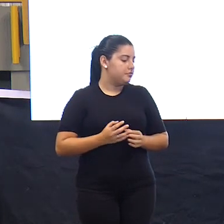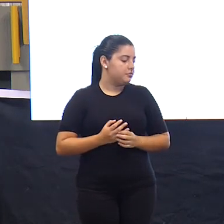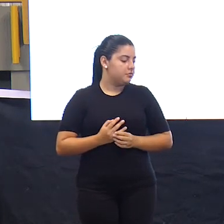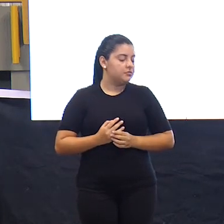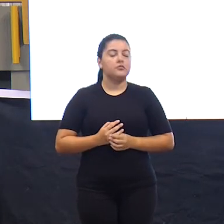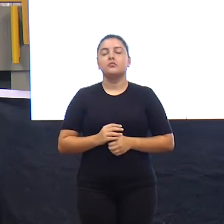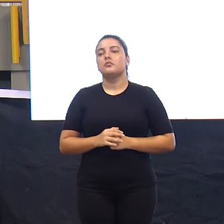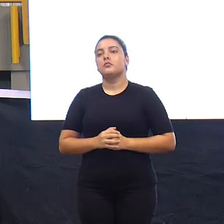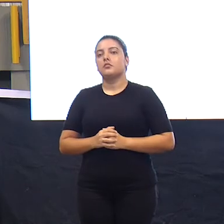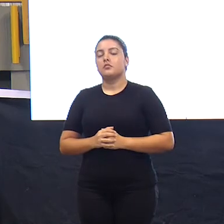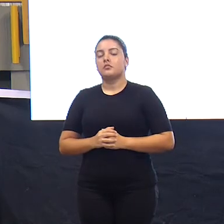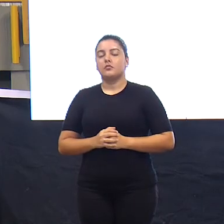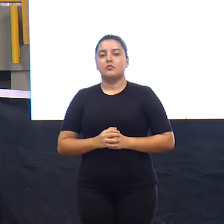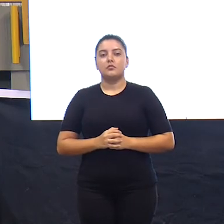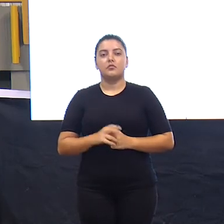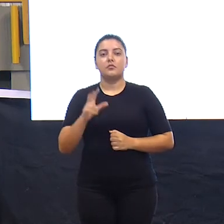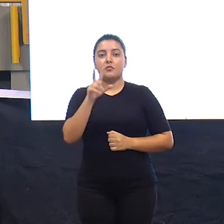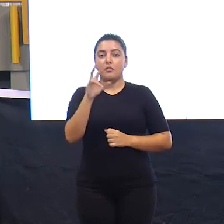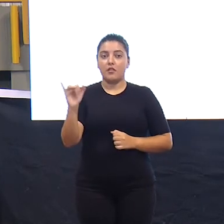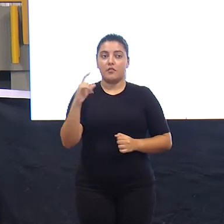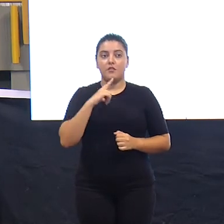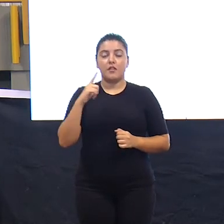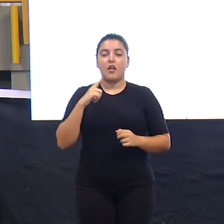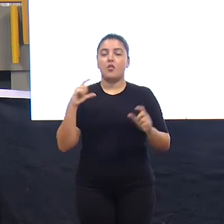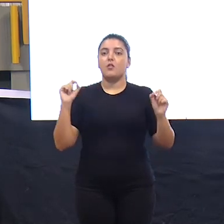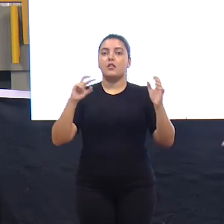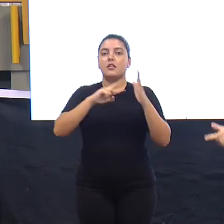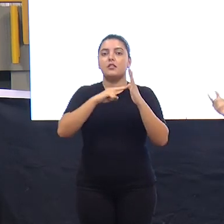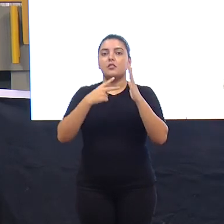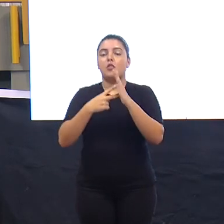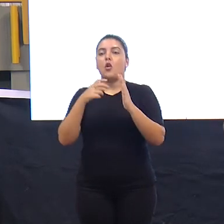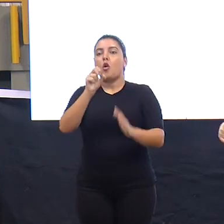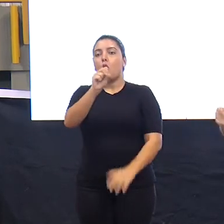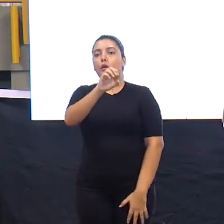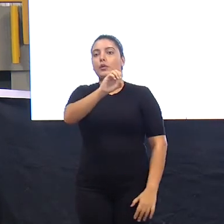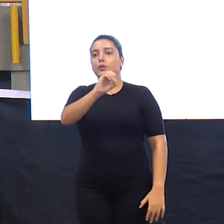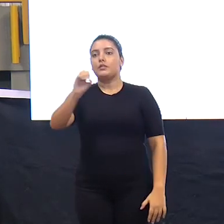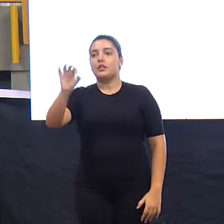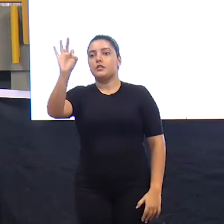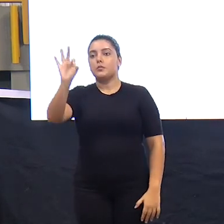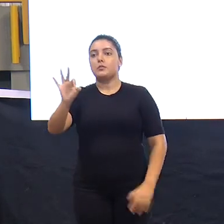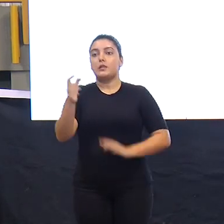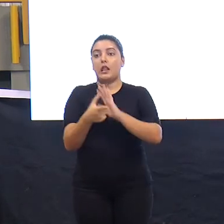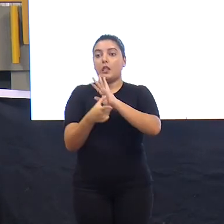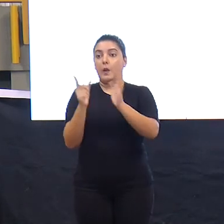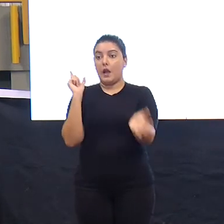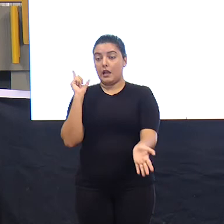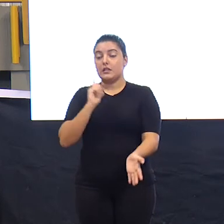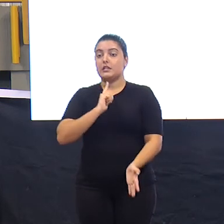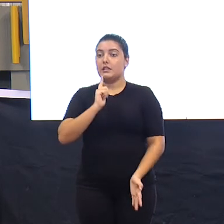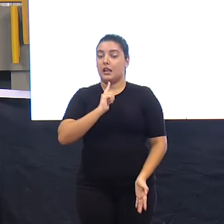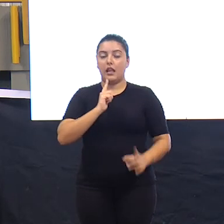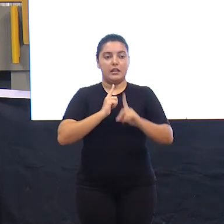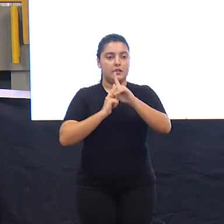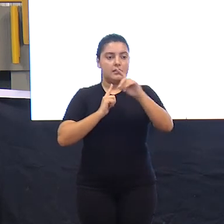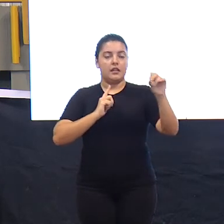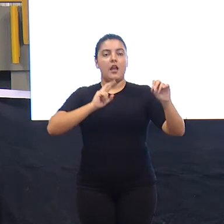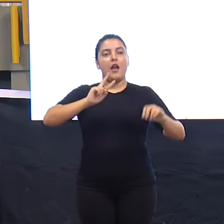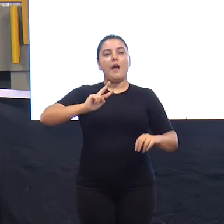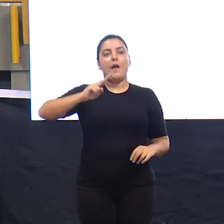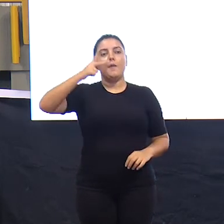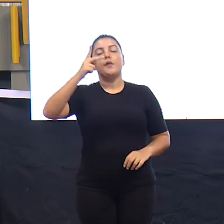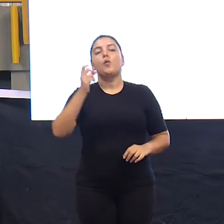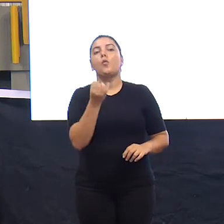ele octuplica, ele passa a valer 800% do que ele era. Ou seja, um